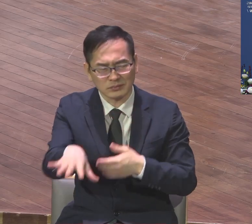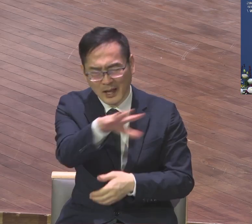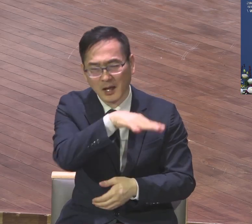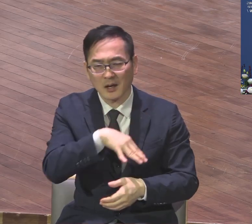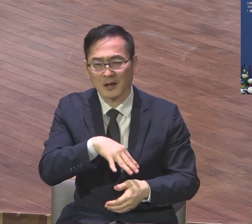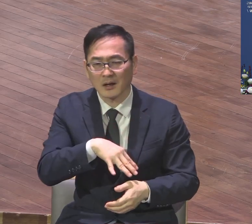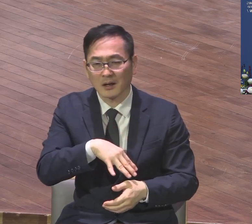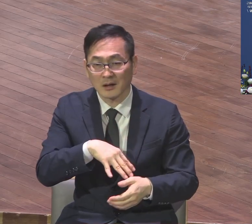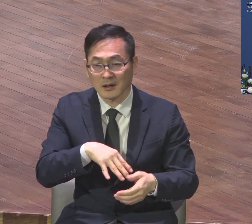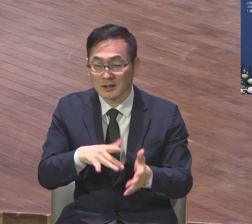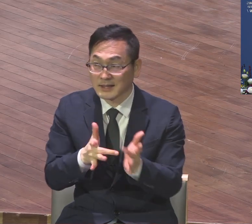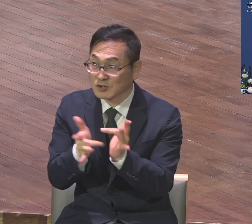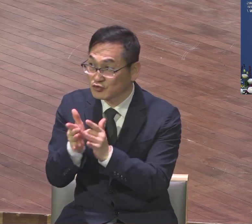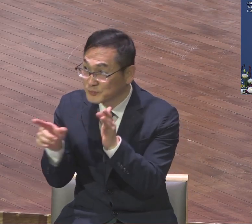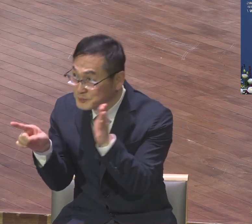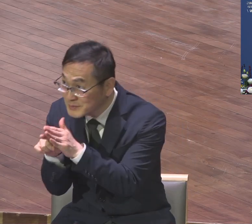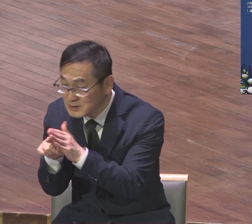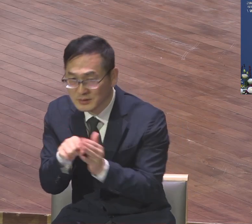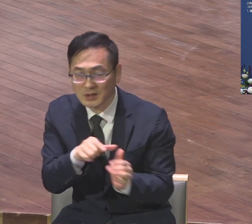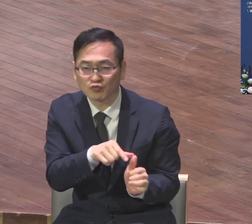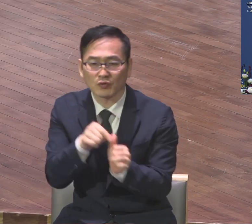사람은 구원받아요.